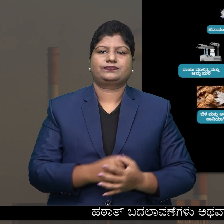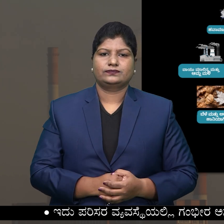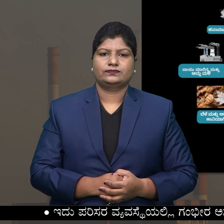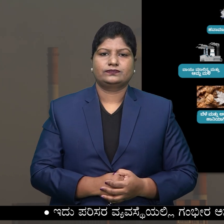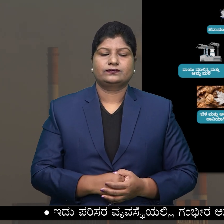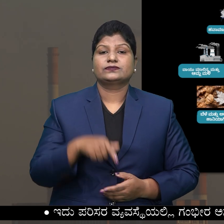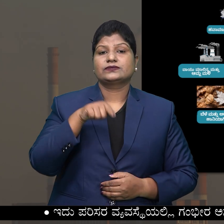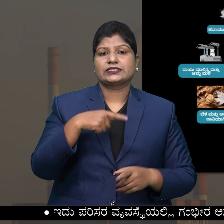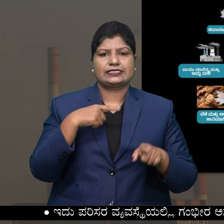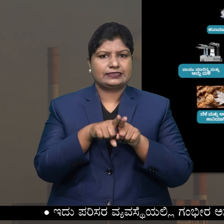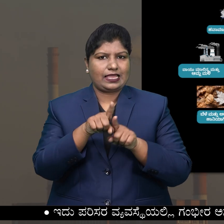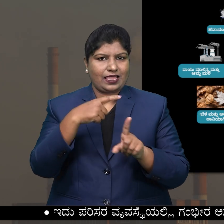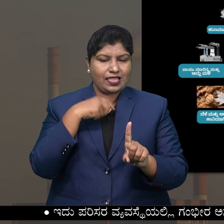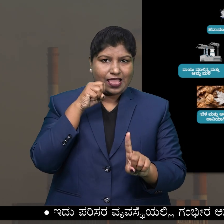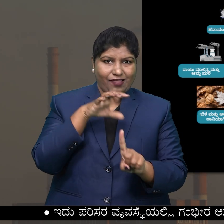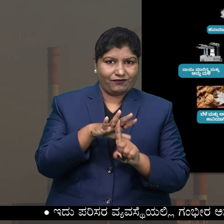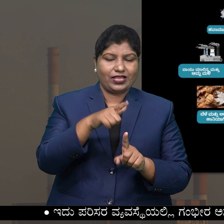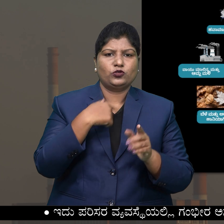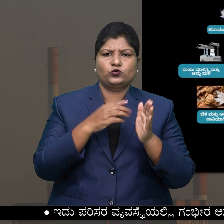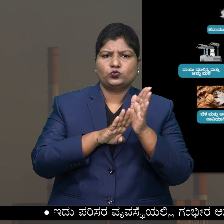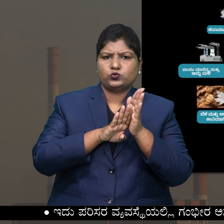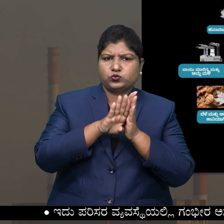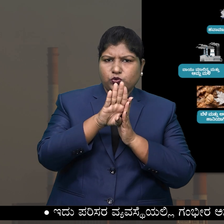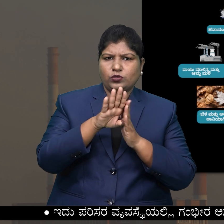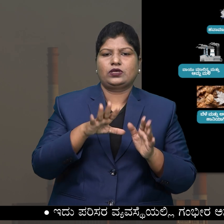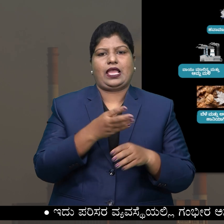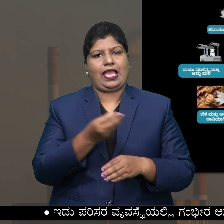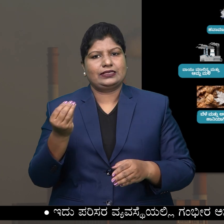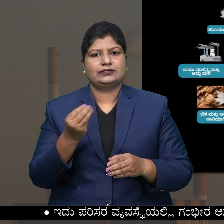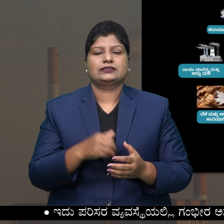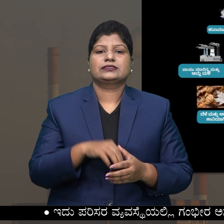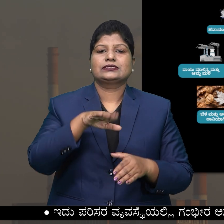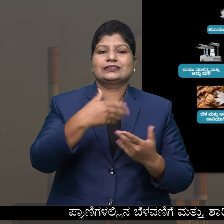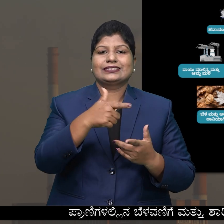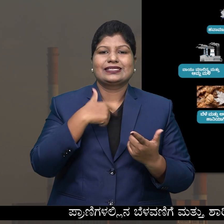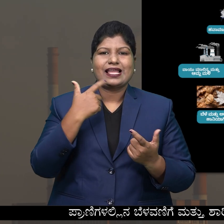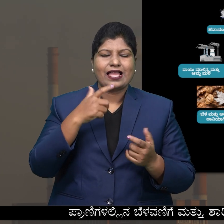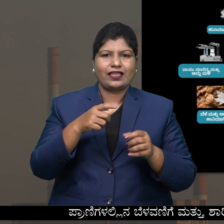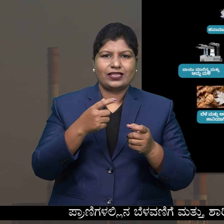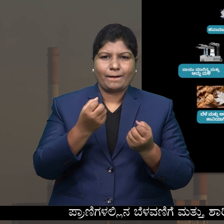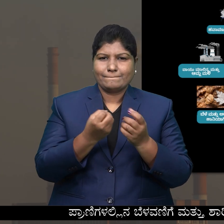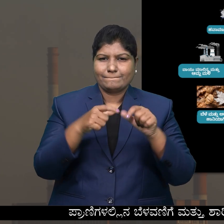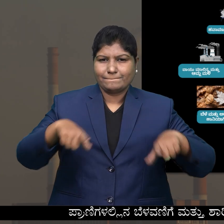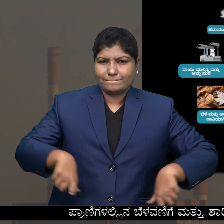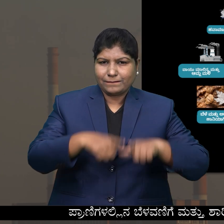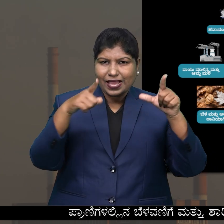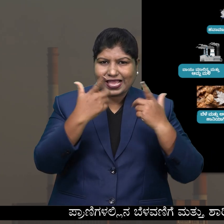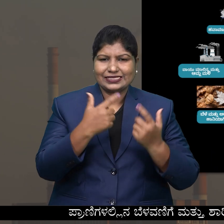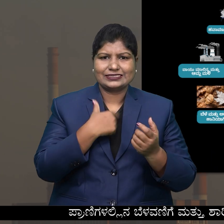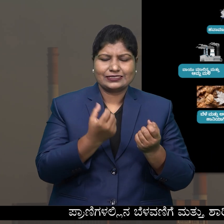ಇದು ಪರಿಸರ ವ್ಯವಸ್ಥೆಯಲ್ಲಿ ಗಂಭೀರ ಅಸಮತೋಲನವನ್ನ ಉಂಟುಮಾಡುವ ಸಸ್ಯಗಳು ಮತ್ತು ಪ್ರಾಣಿಗಳಲ್ಲಿನ ಬೆಳವಣಿಗೆಗೆ ಮತ್ತು ಶಾರೀರಿಕ ಕ್ರಿಯೆಗಳ